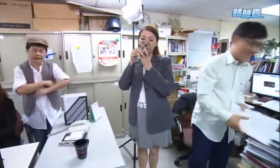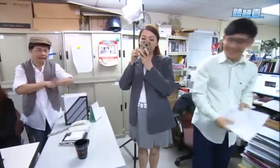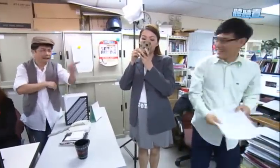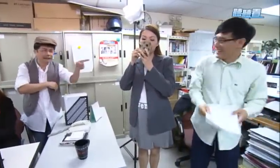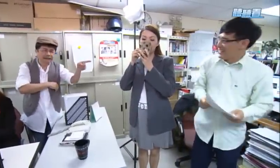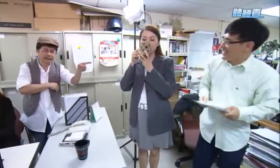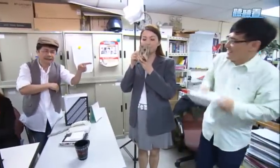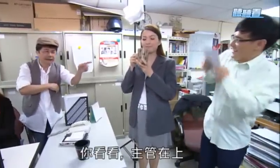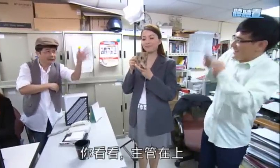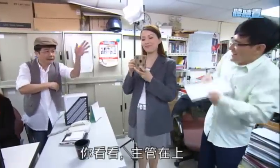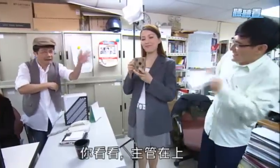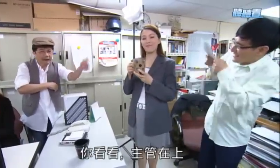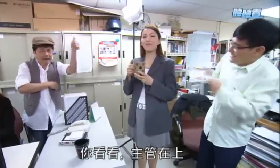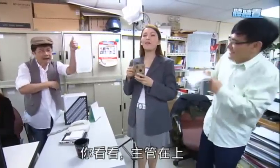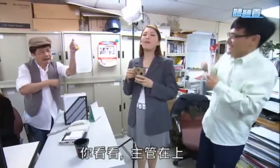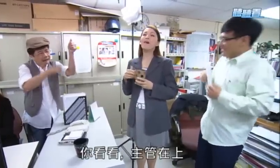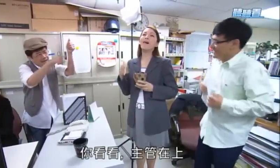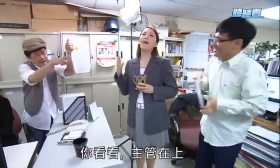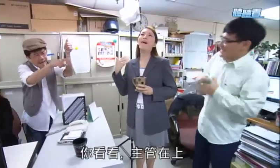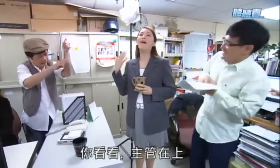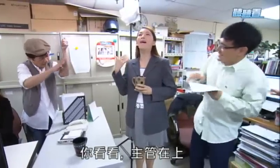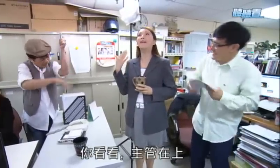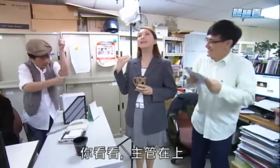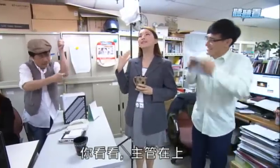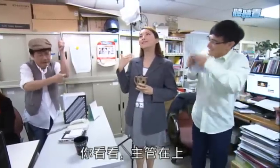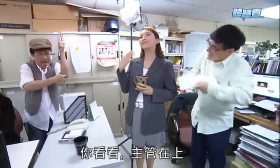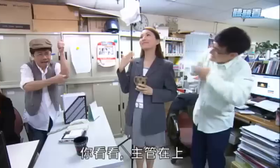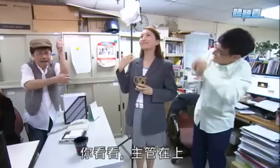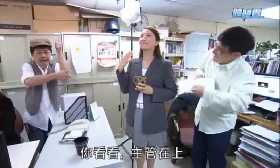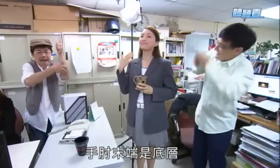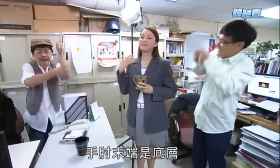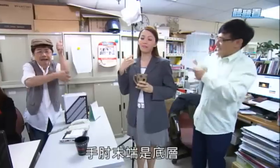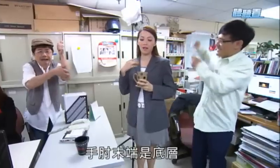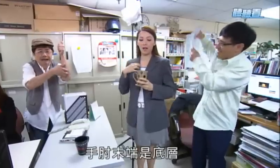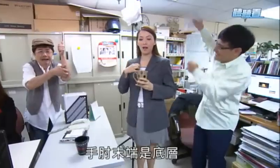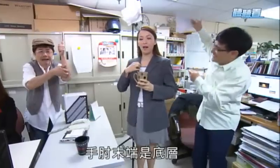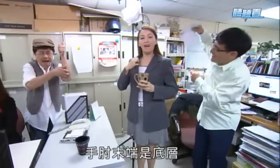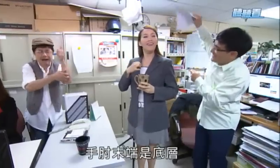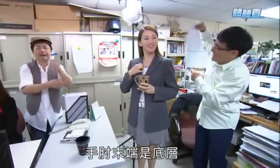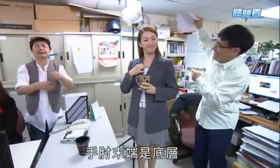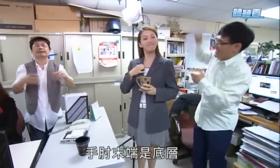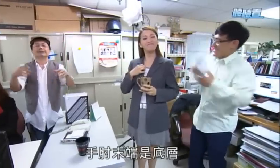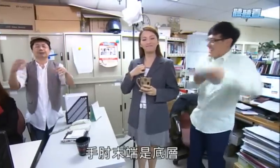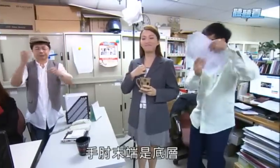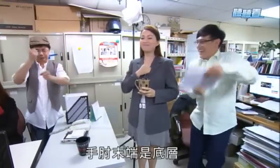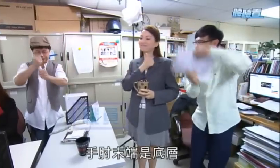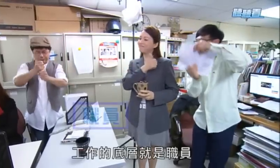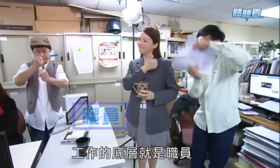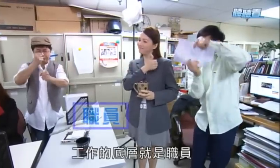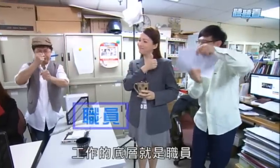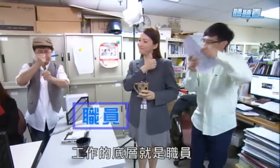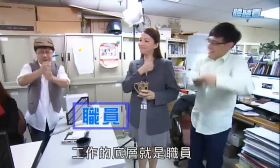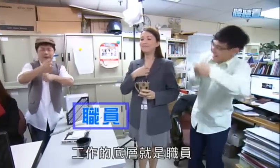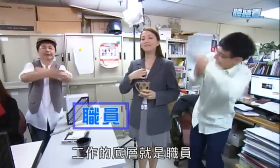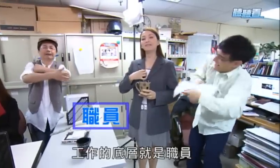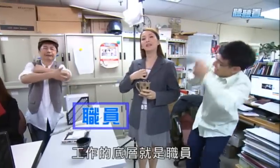哎呀，你看看，主管在上，手肘末端呢是底层，工作的底层呢就